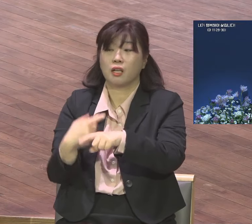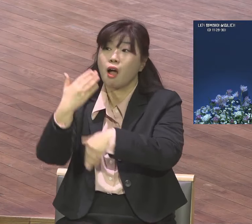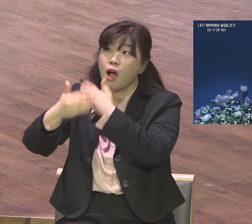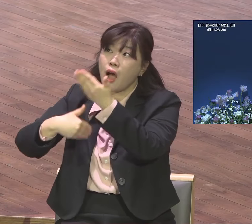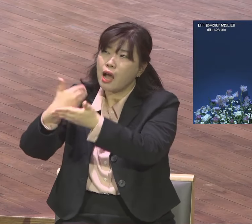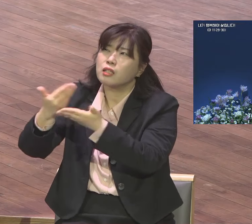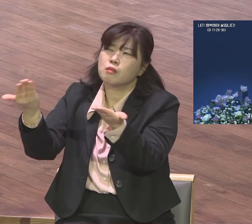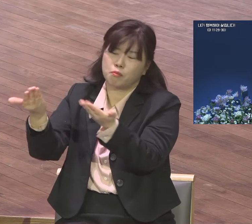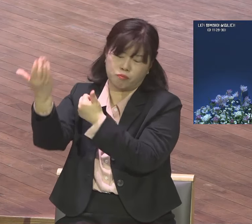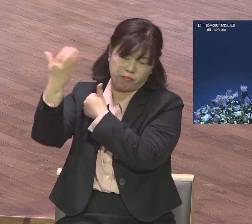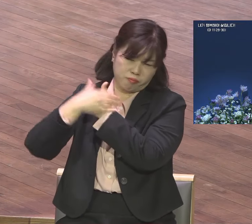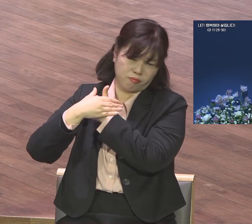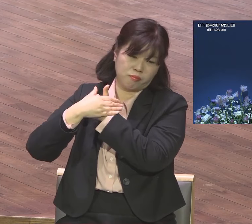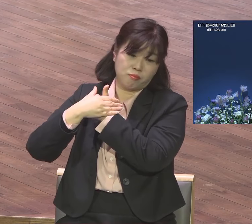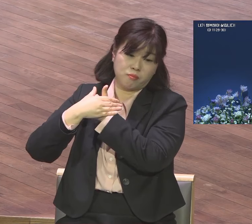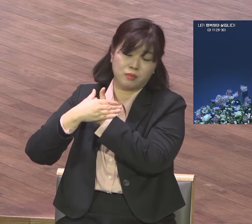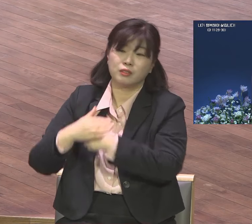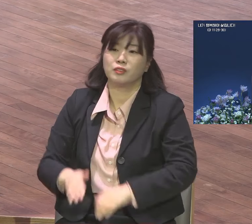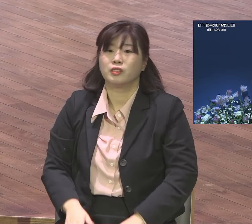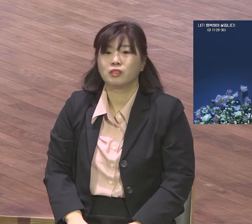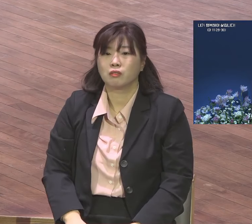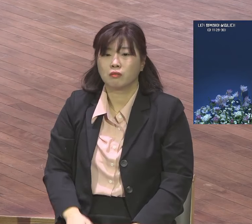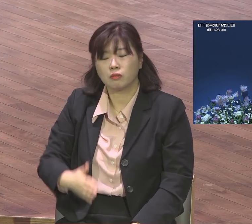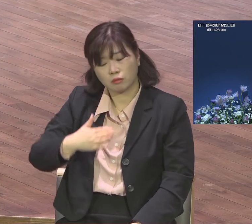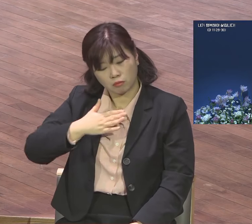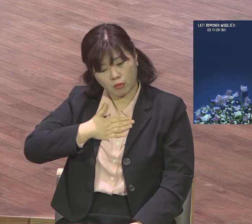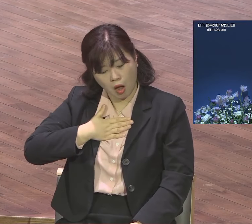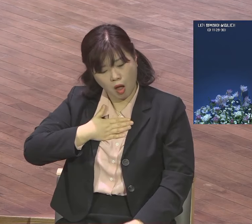때문입니다. 전도와 선교를 위하지 않는다.